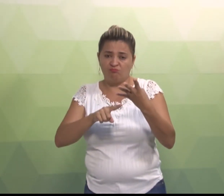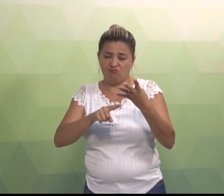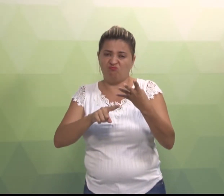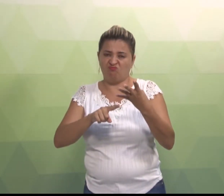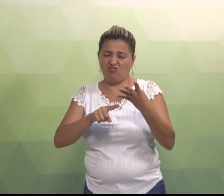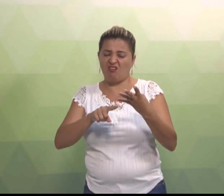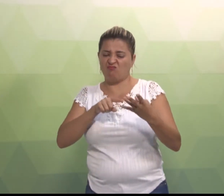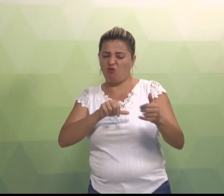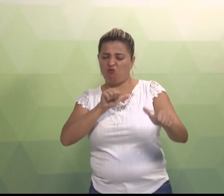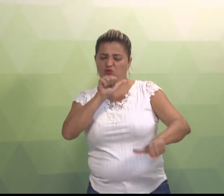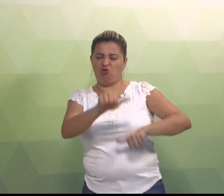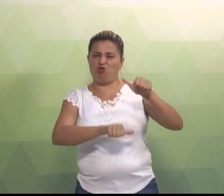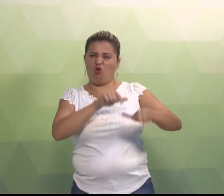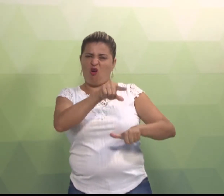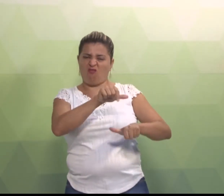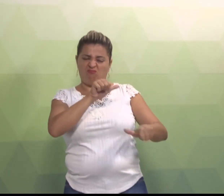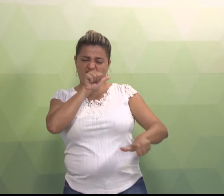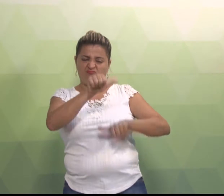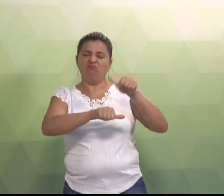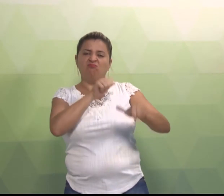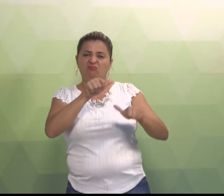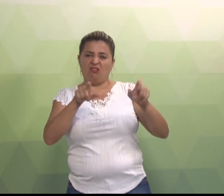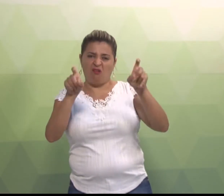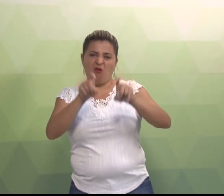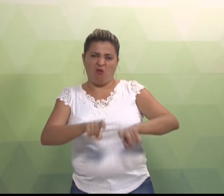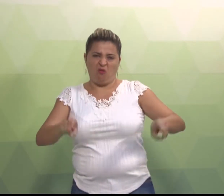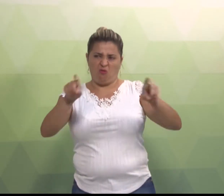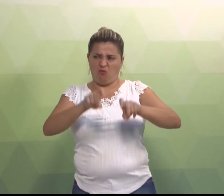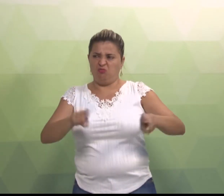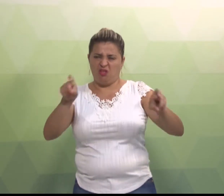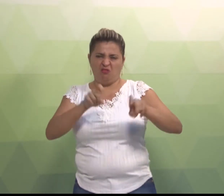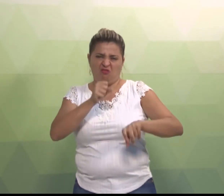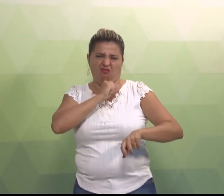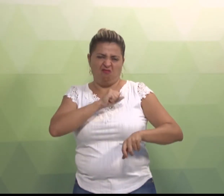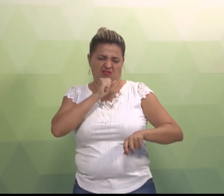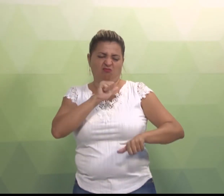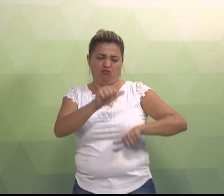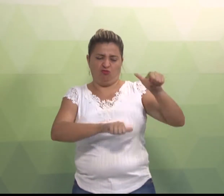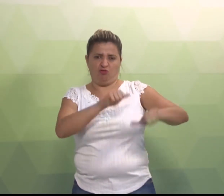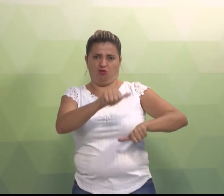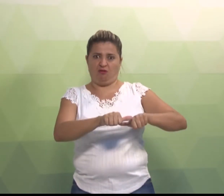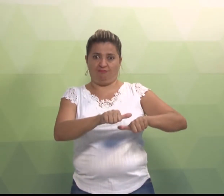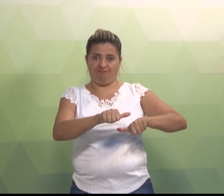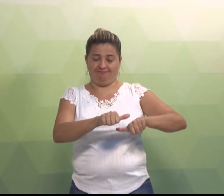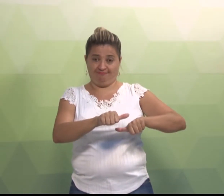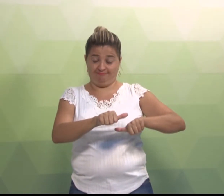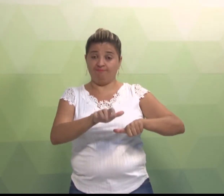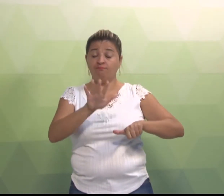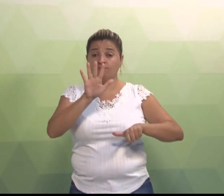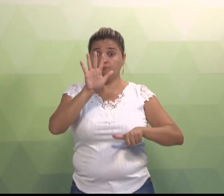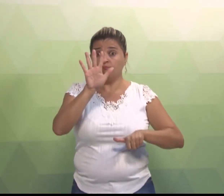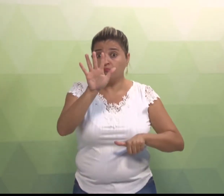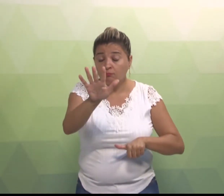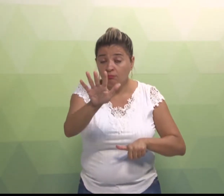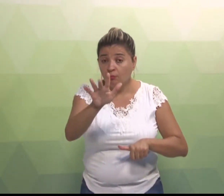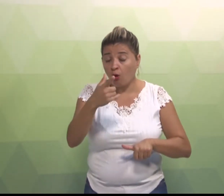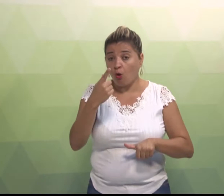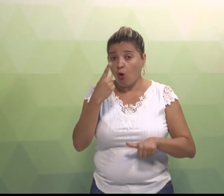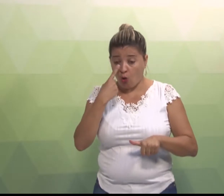Um quarto exemplo. Vou trocar este computador. Ele está velho. Vou trocar. Mas vejam bem.